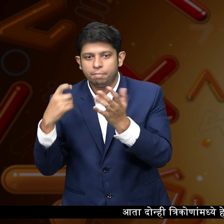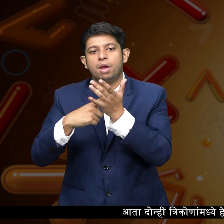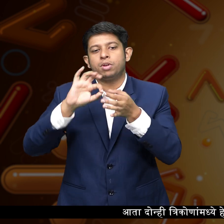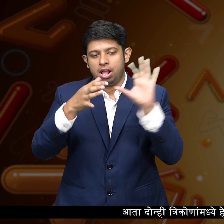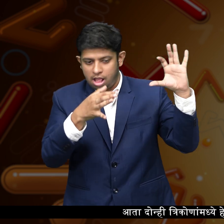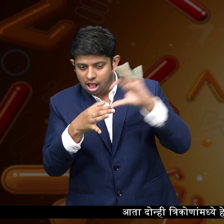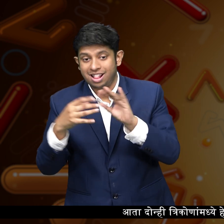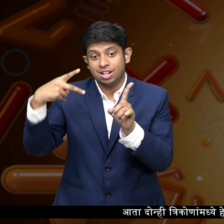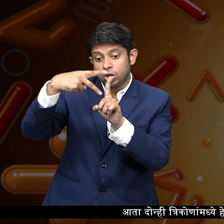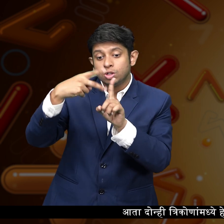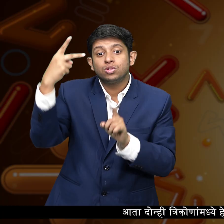सूत्र लावा. मग आपल्याला मिळेल